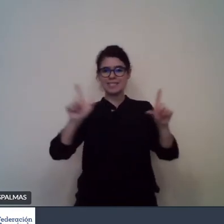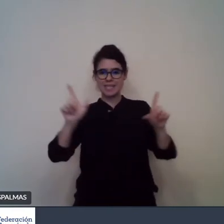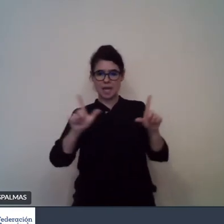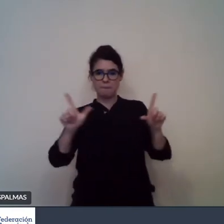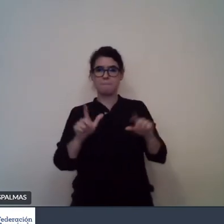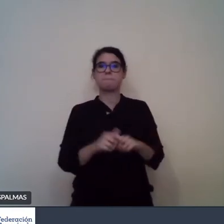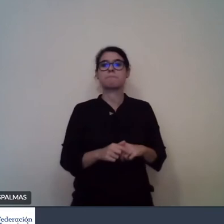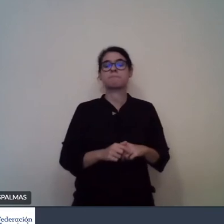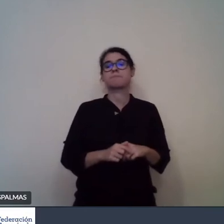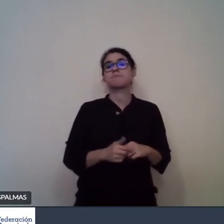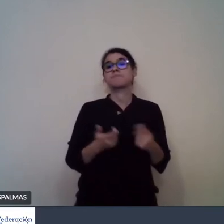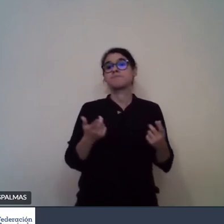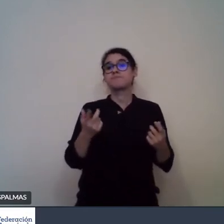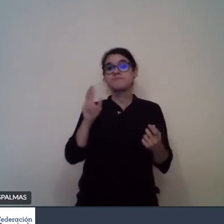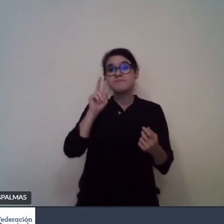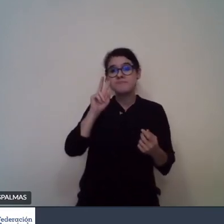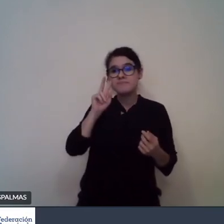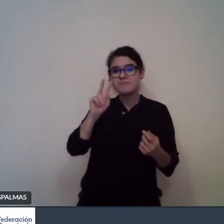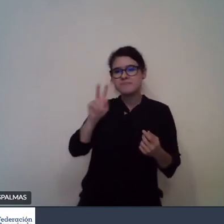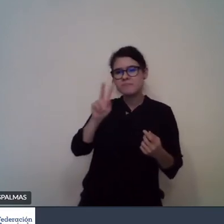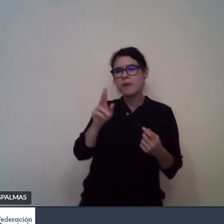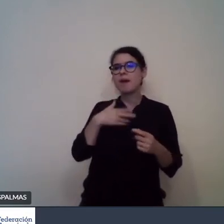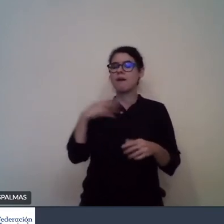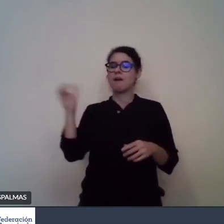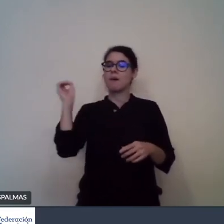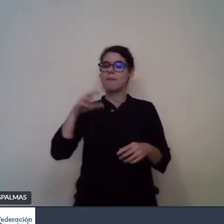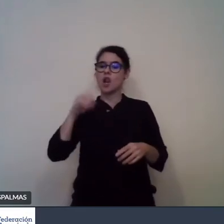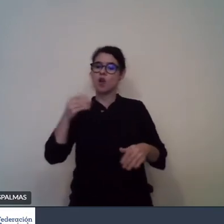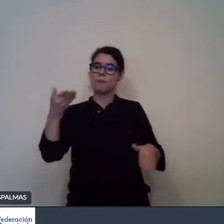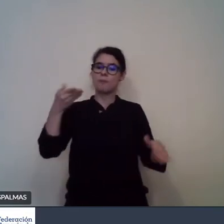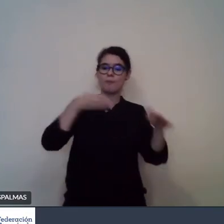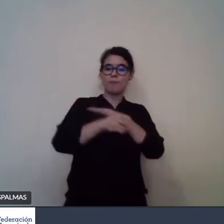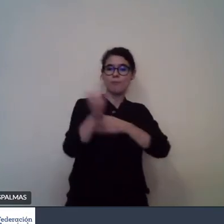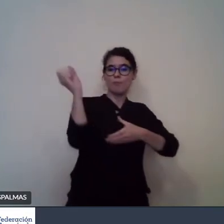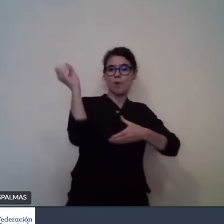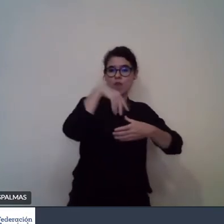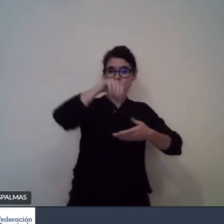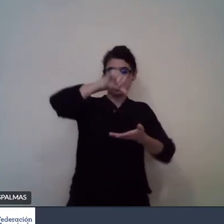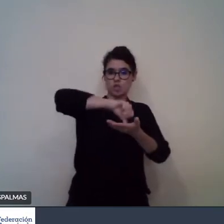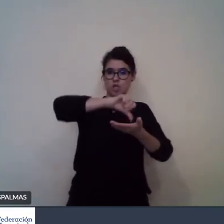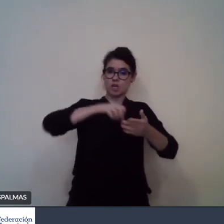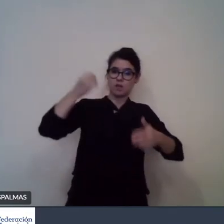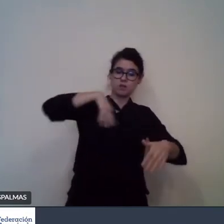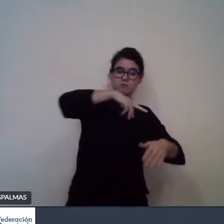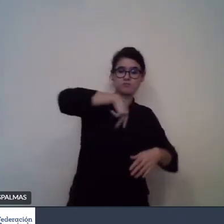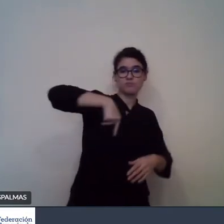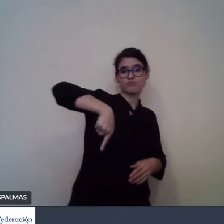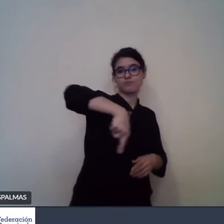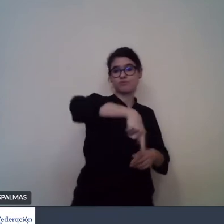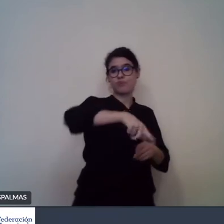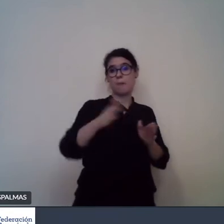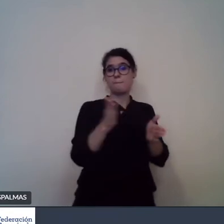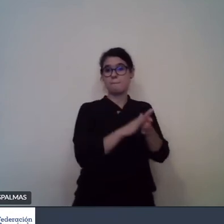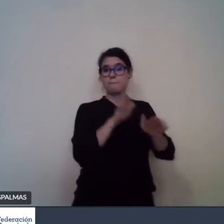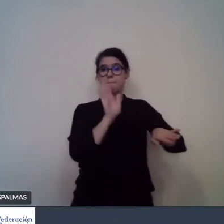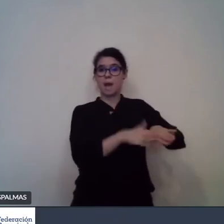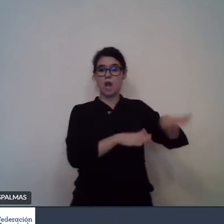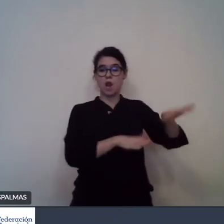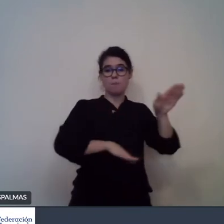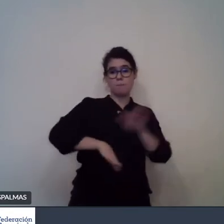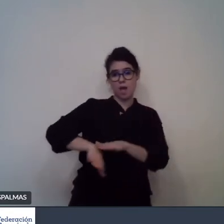Mete balón interior, se mueve de nuevo, aquí juego mano a mano, pinta, arrastra la ayuda, pase picado y